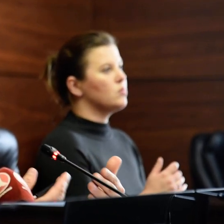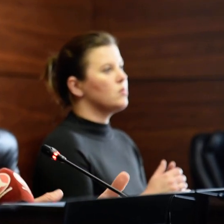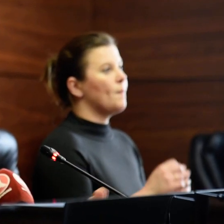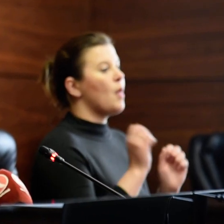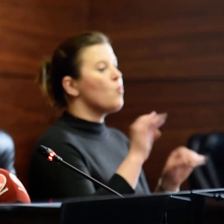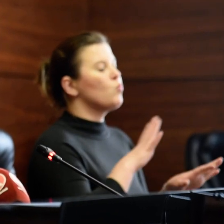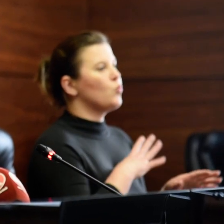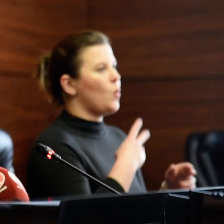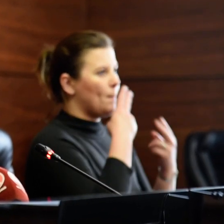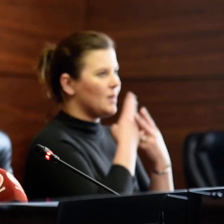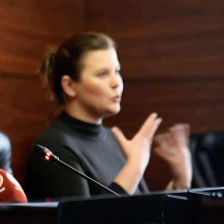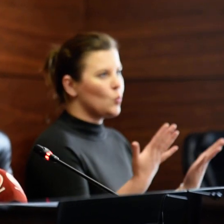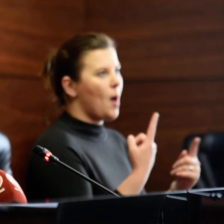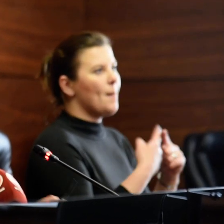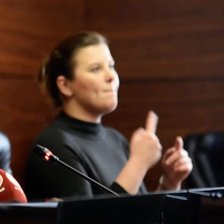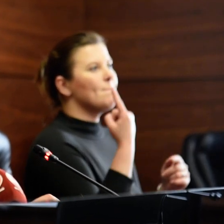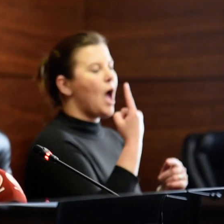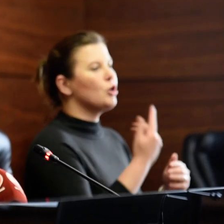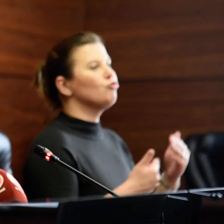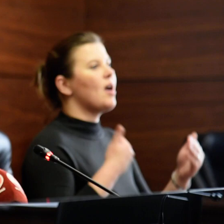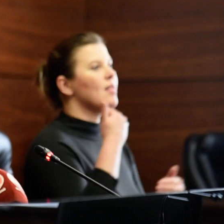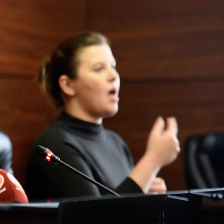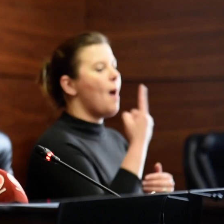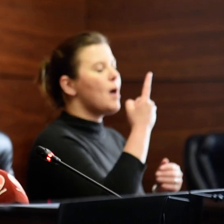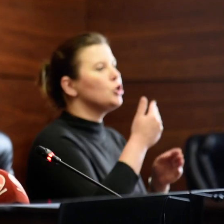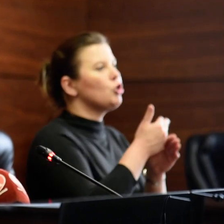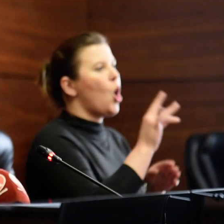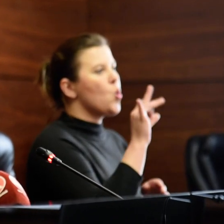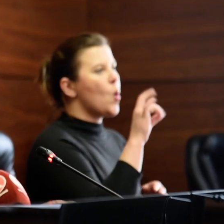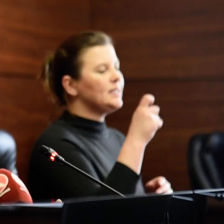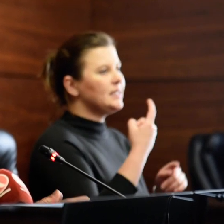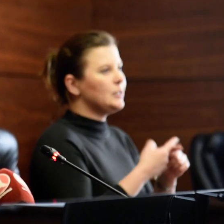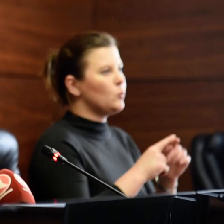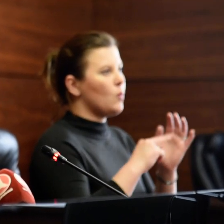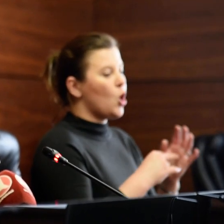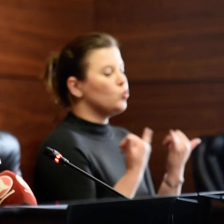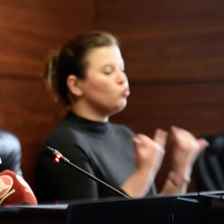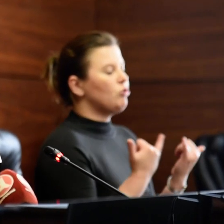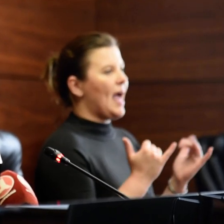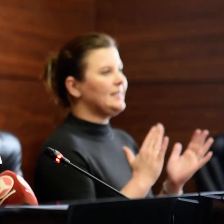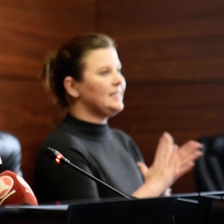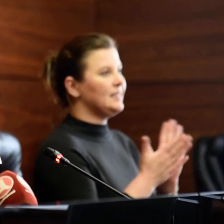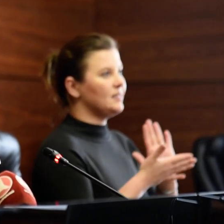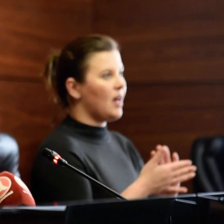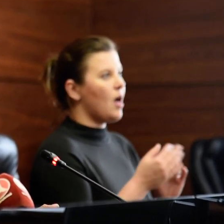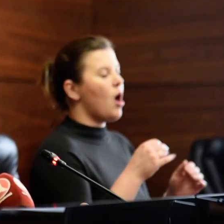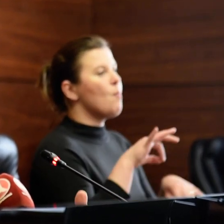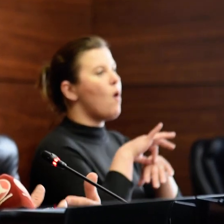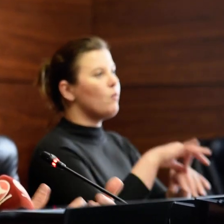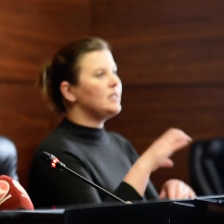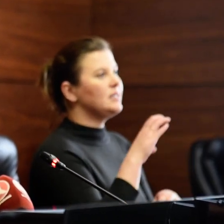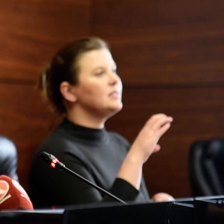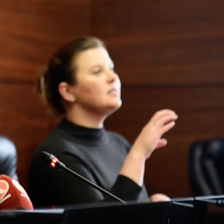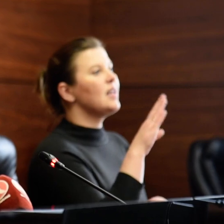Потім було презентовано перший етап. Перший розділ даного регіонального плану, тобто сучасний стан, поводження з відходами, де